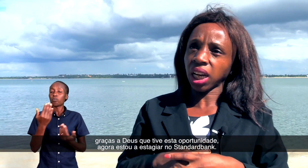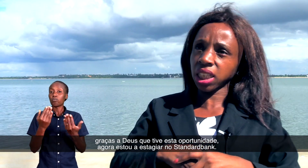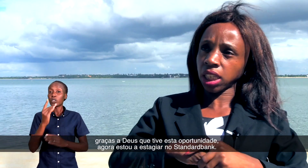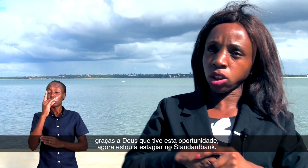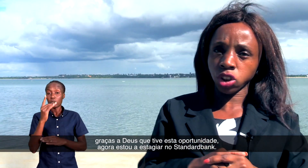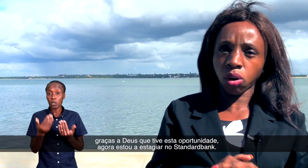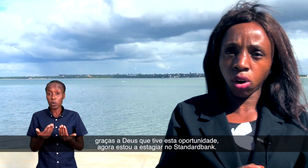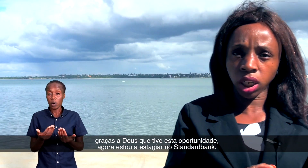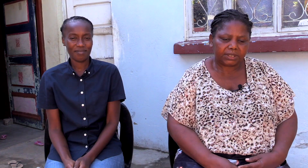graças a Deus agora.